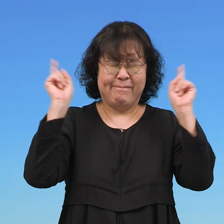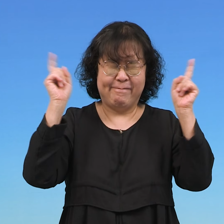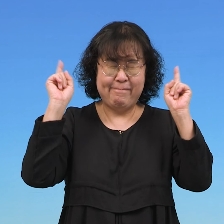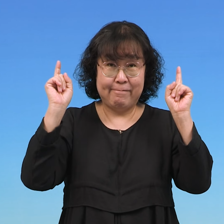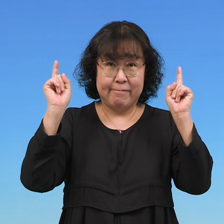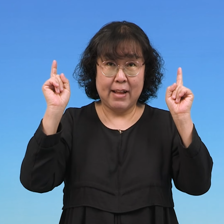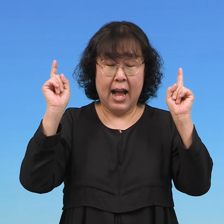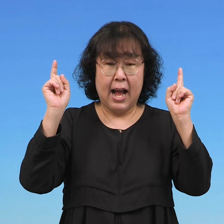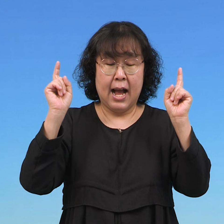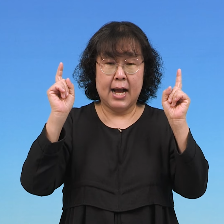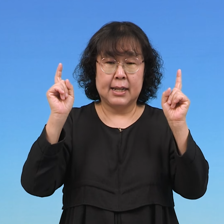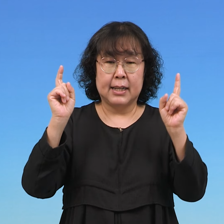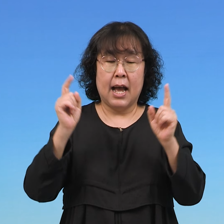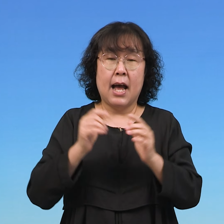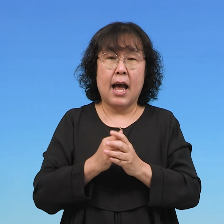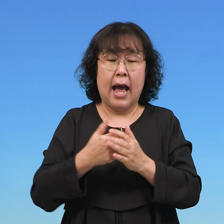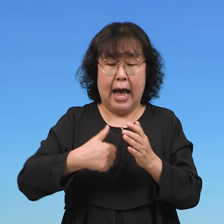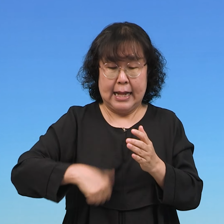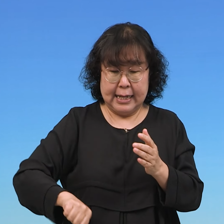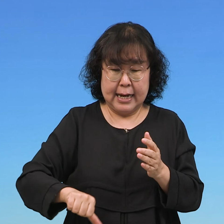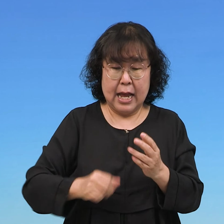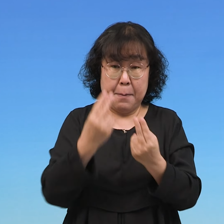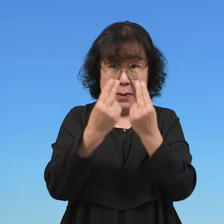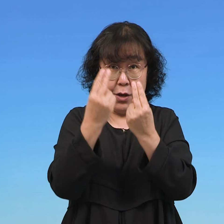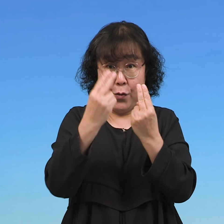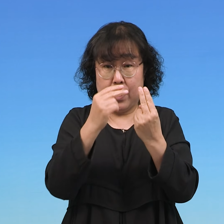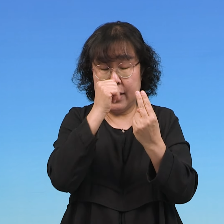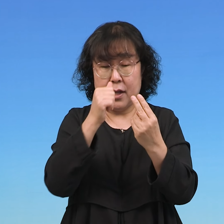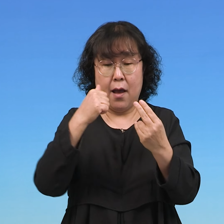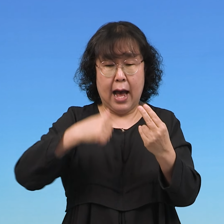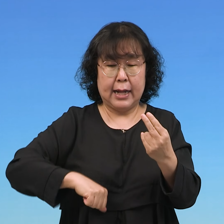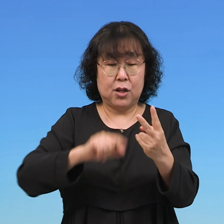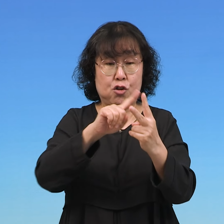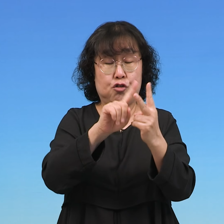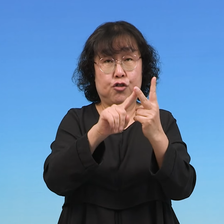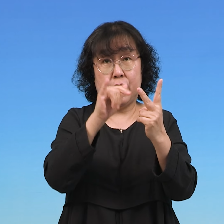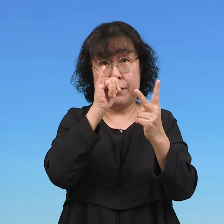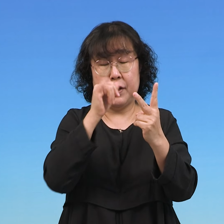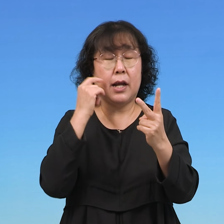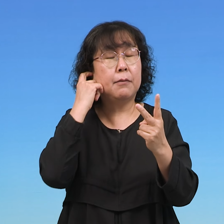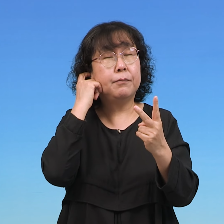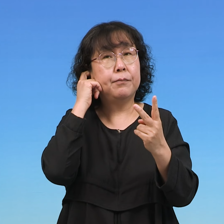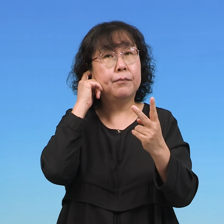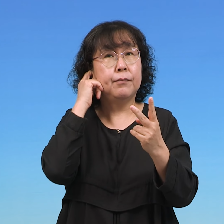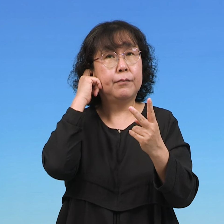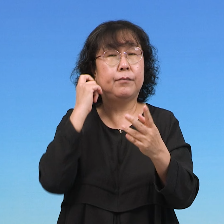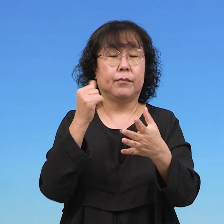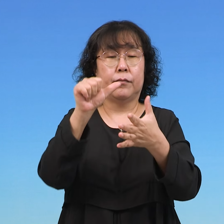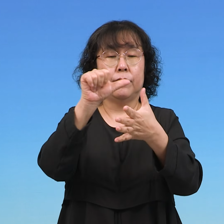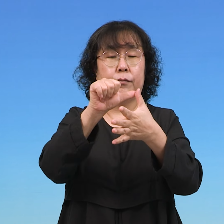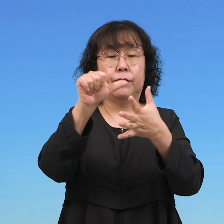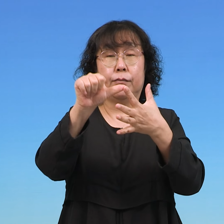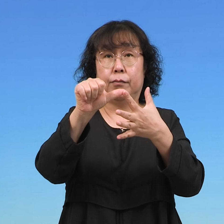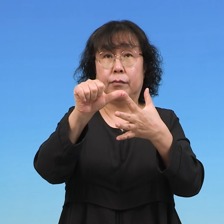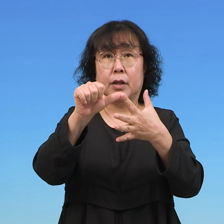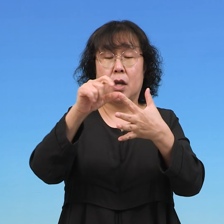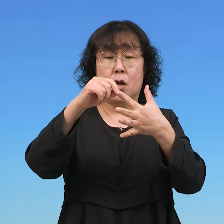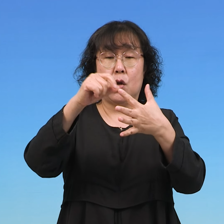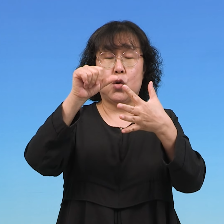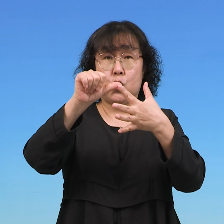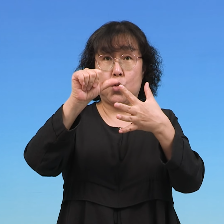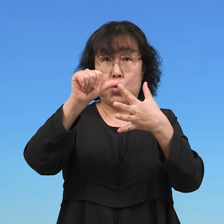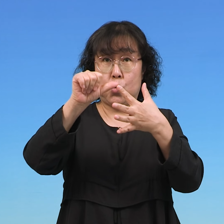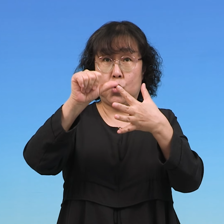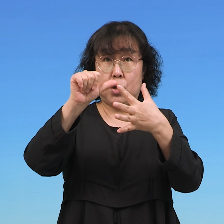나오신 분들도 워낙 유명한 이야기라서 아실 겁니다. 두 아들이 이제 등장을 하는데요, 보통 이제 둘째 아들을